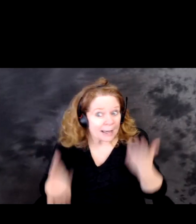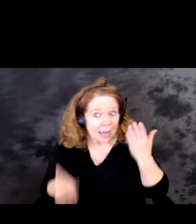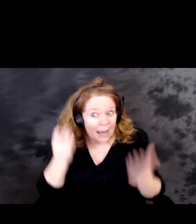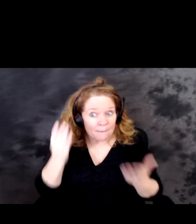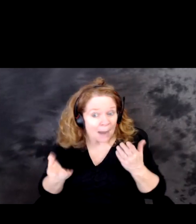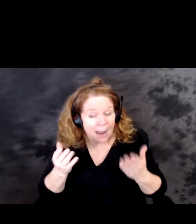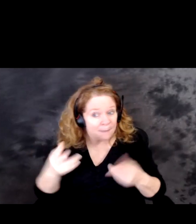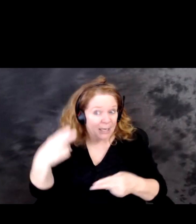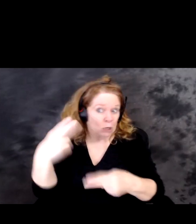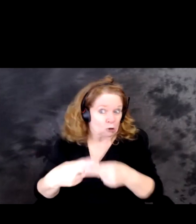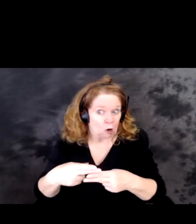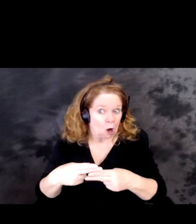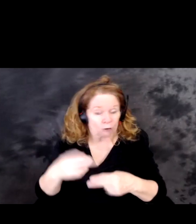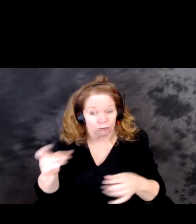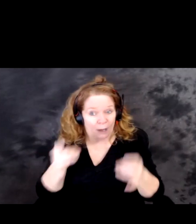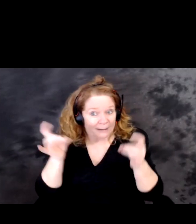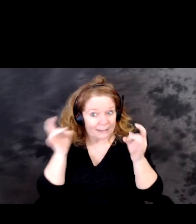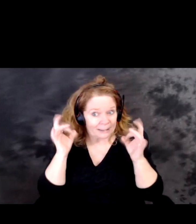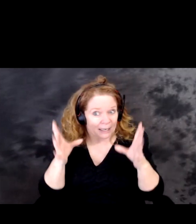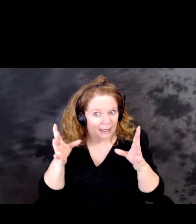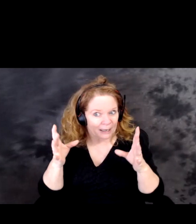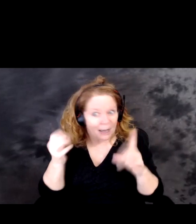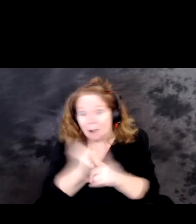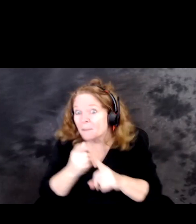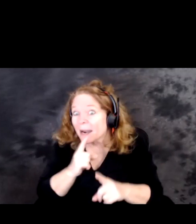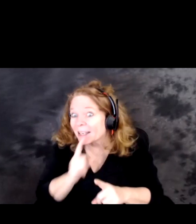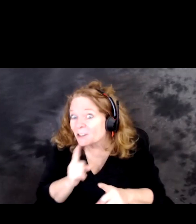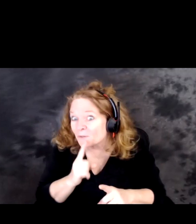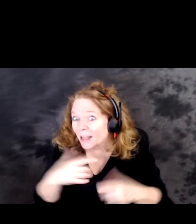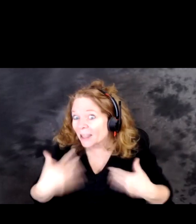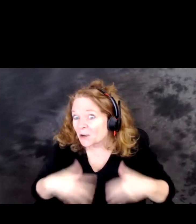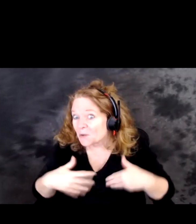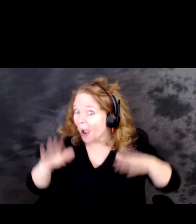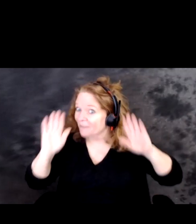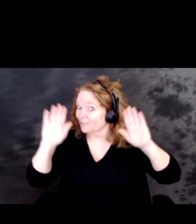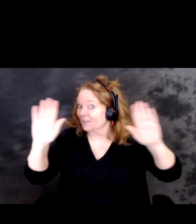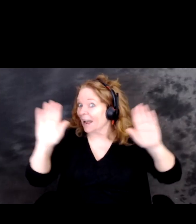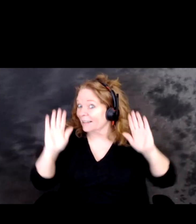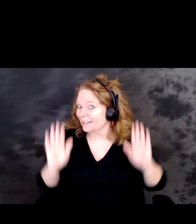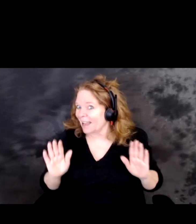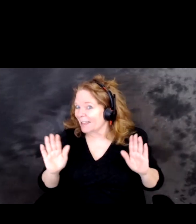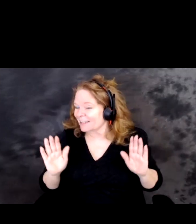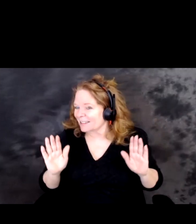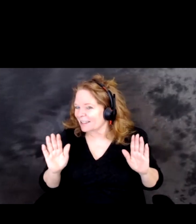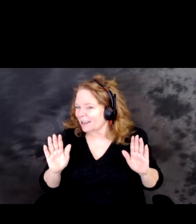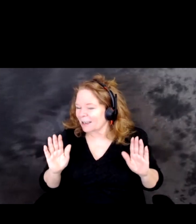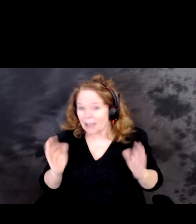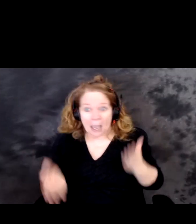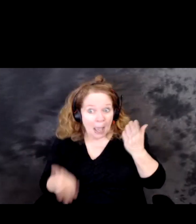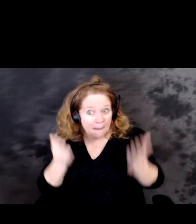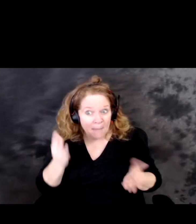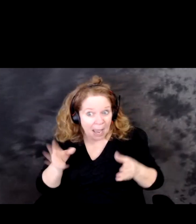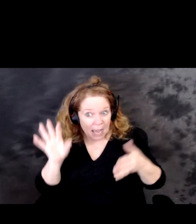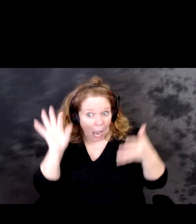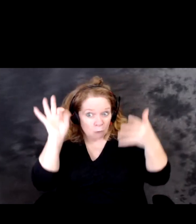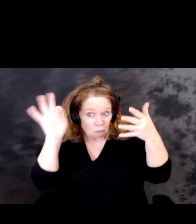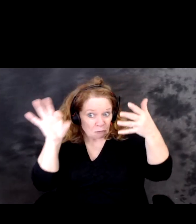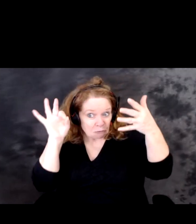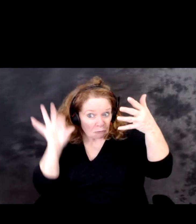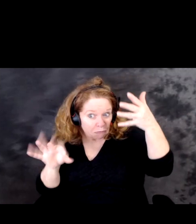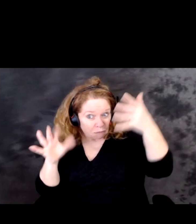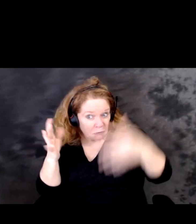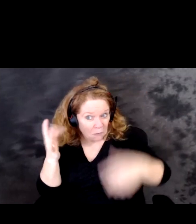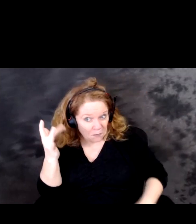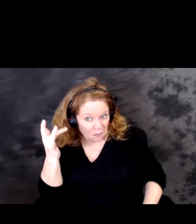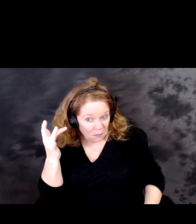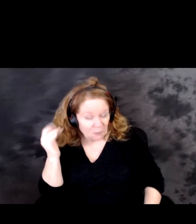Drake podría llamarse drástico, pero él es realmente bastante fantástico. Puede darte